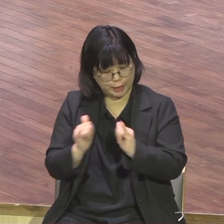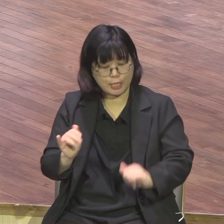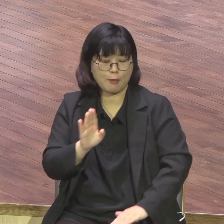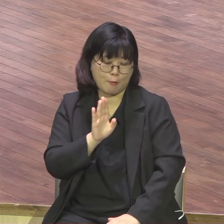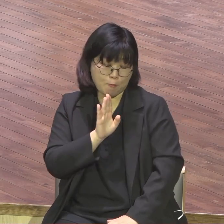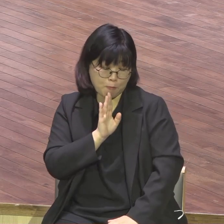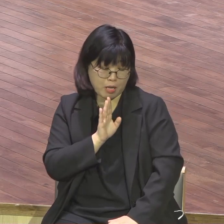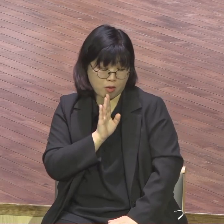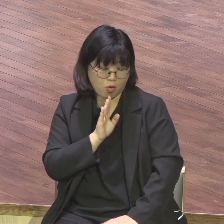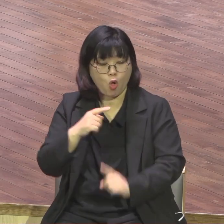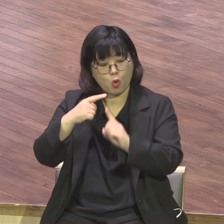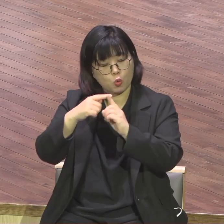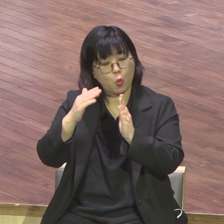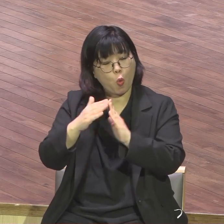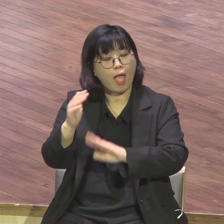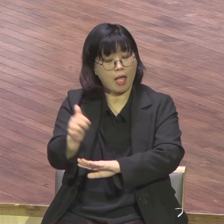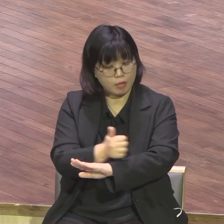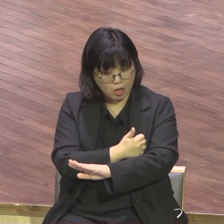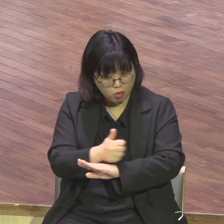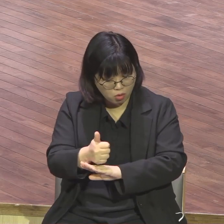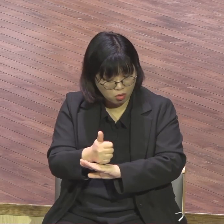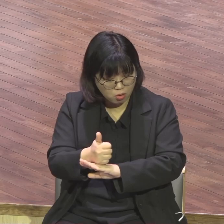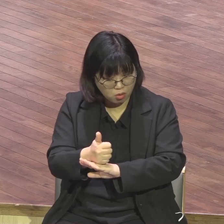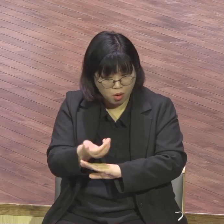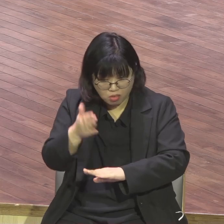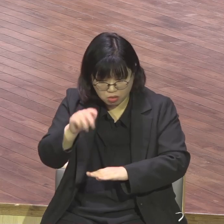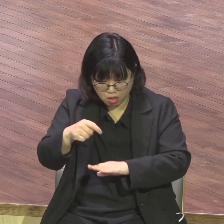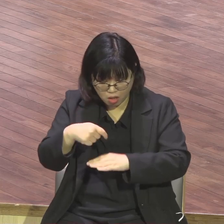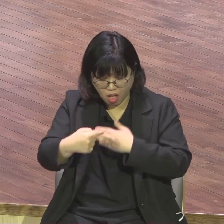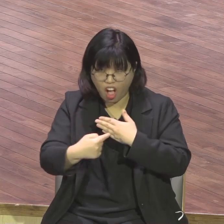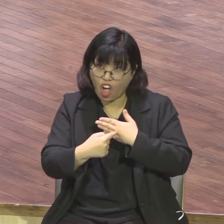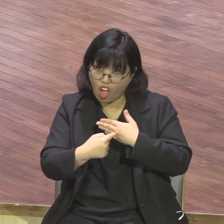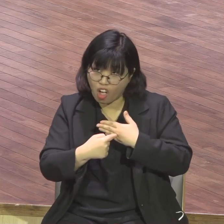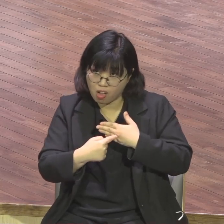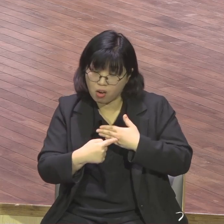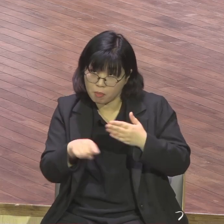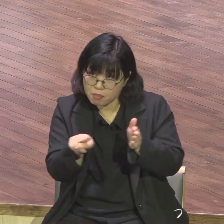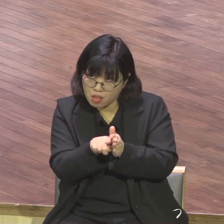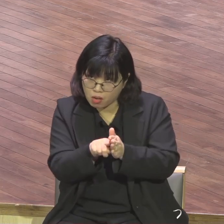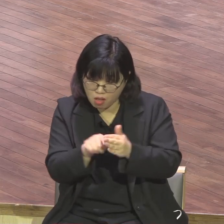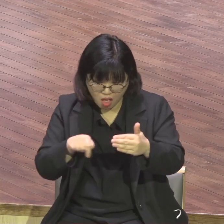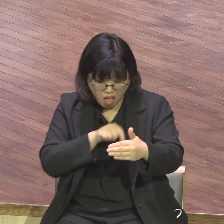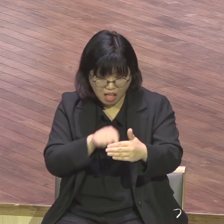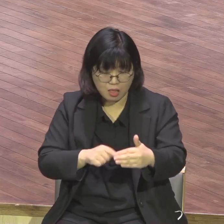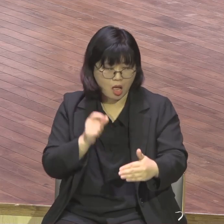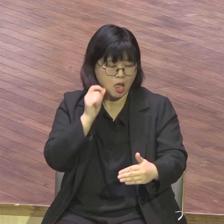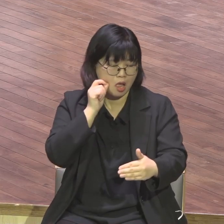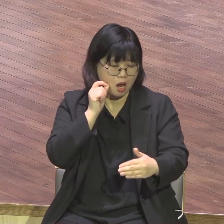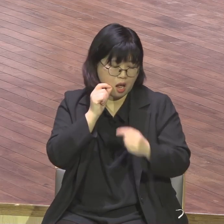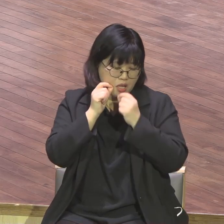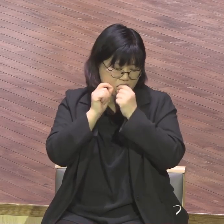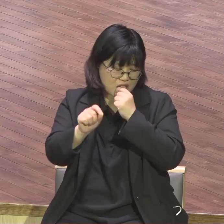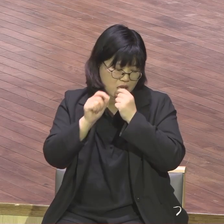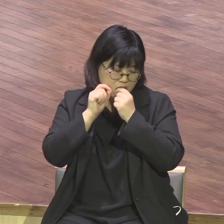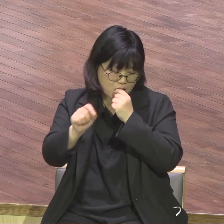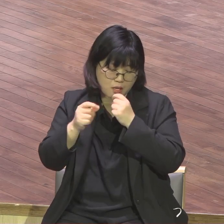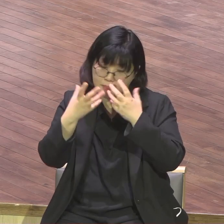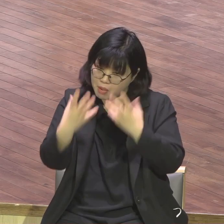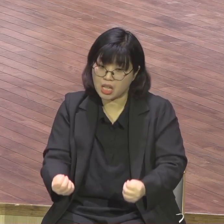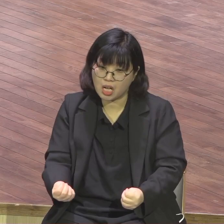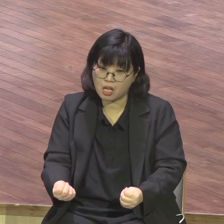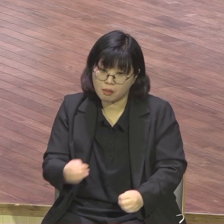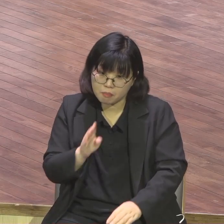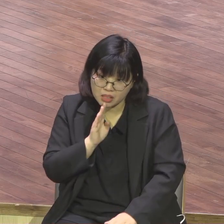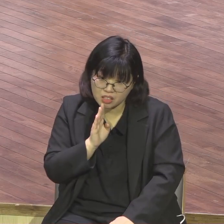많습니다. 여러분 이제 전대본 많이 알 거예요. 교회 다닌 사람이 길거리에 80%는 다 교회 다녀봤어요.